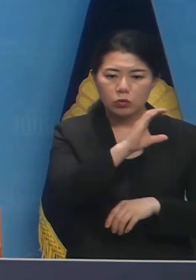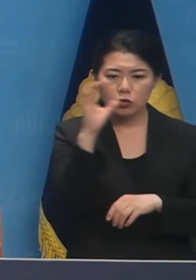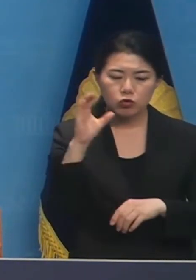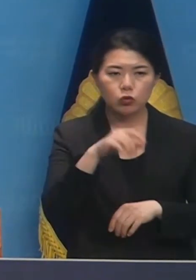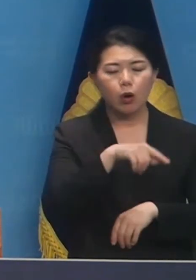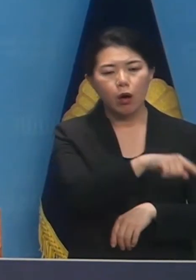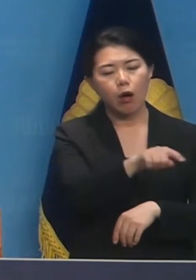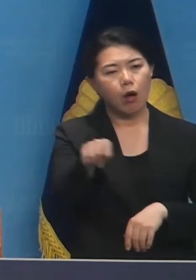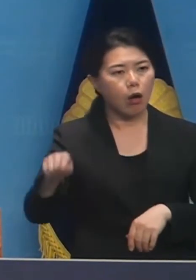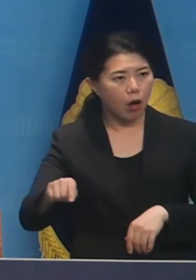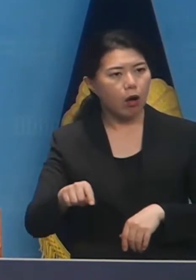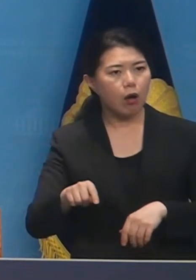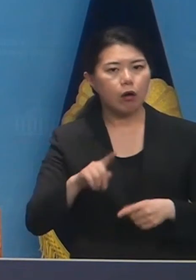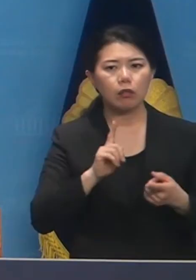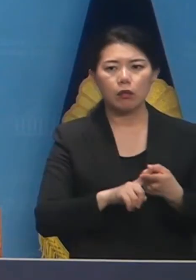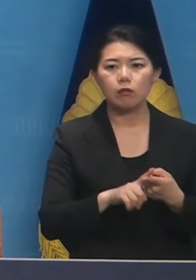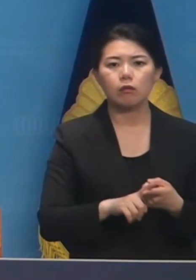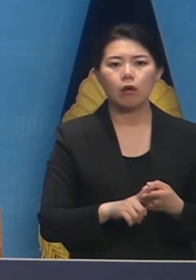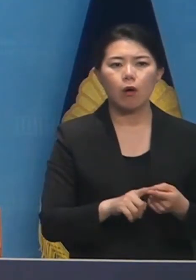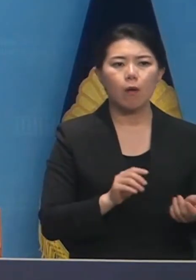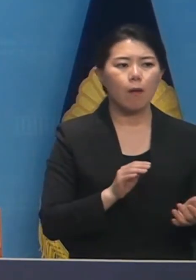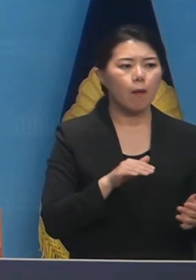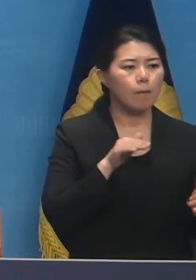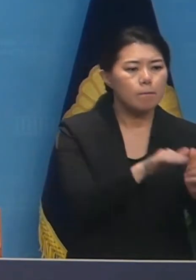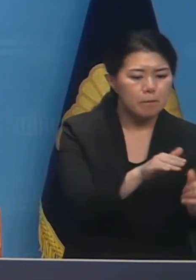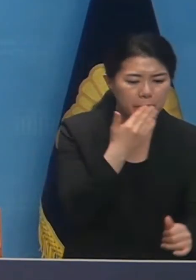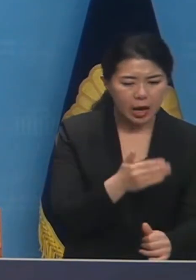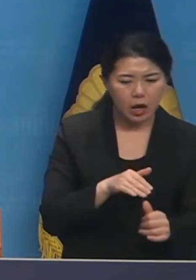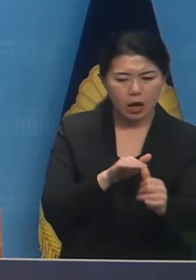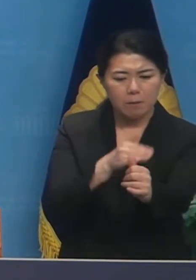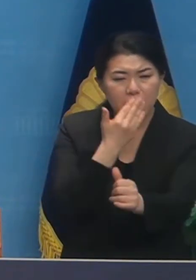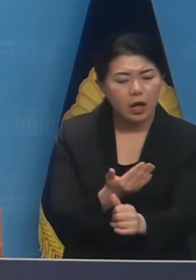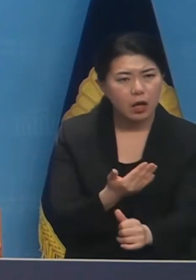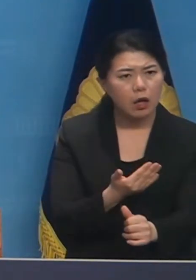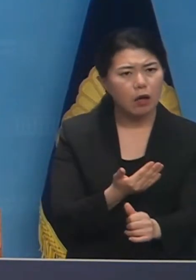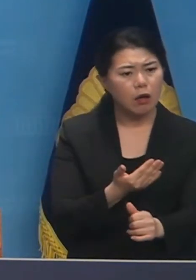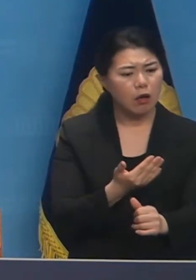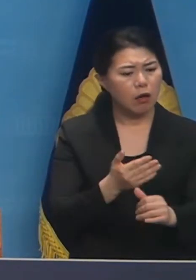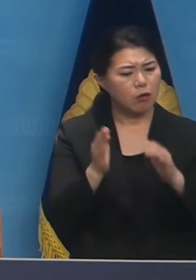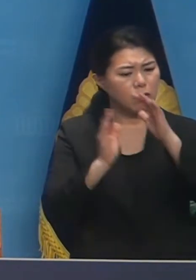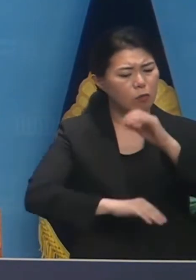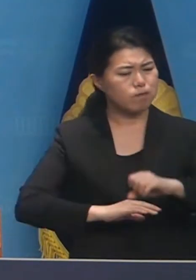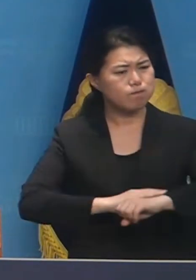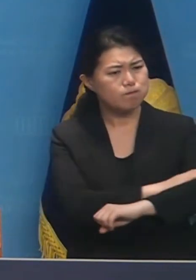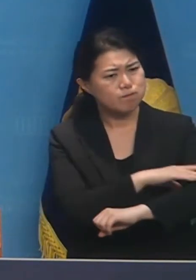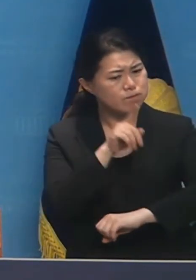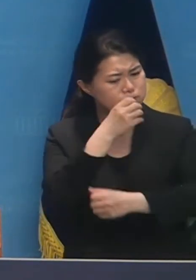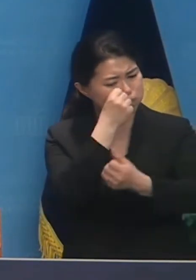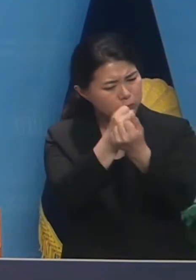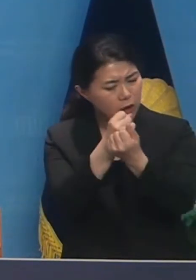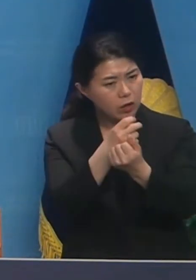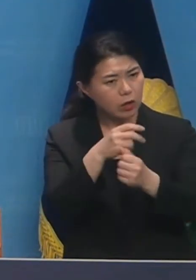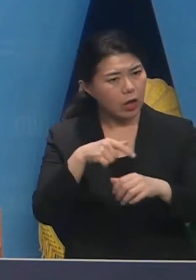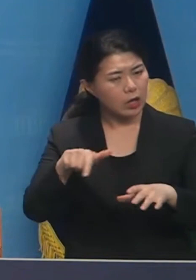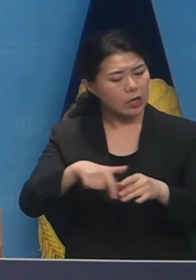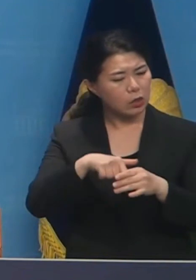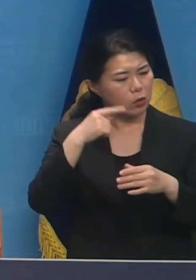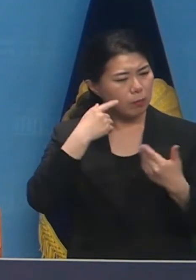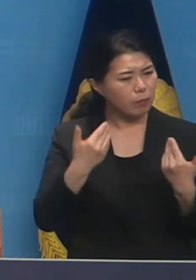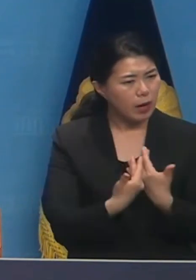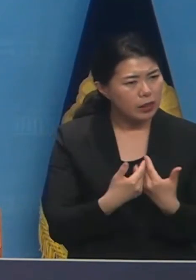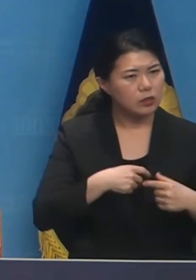이렇게 성직자에 대해서 함부로 손을 댈 수 있습니까? 이 공권력의 무도함과 반기독교